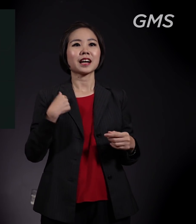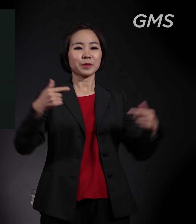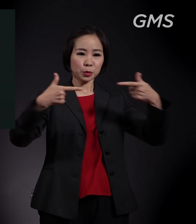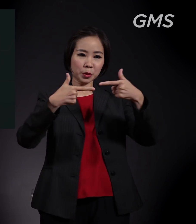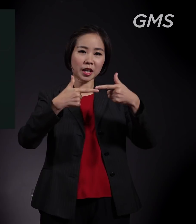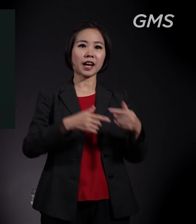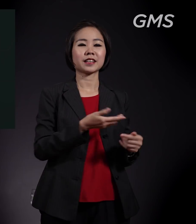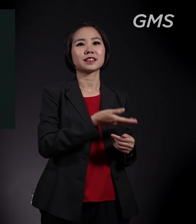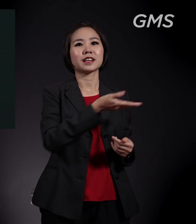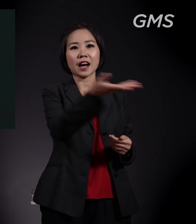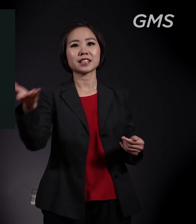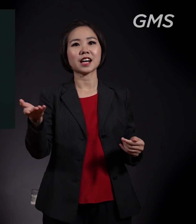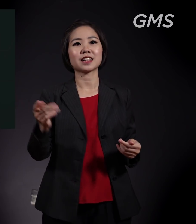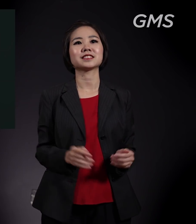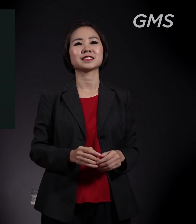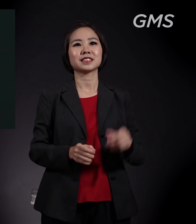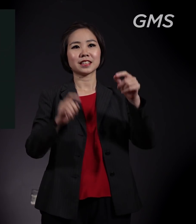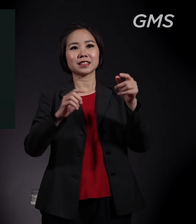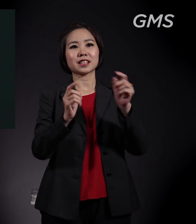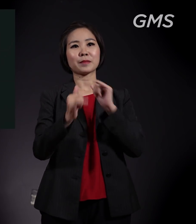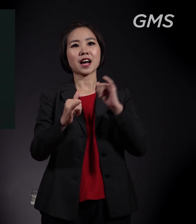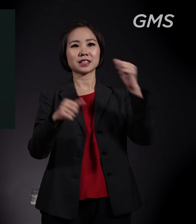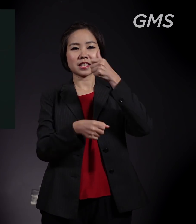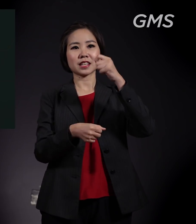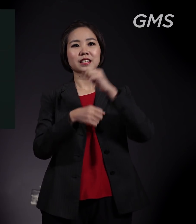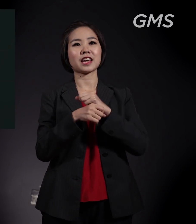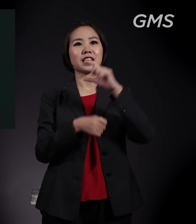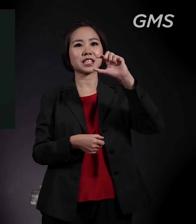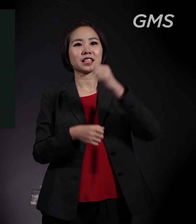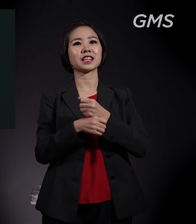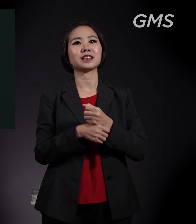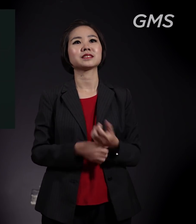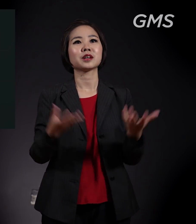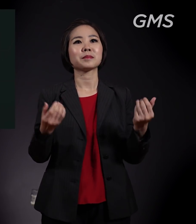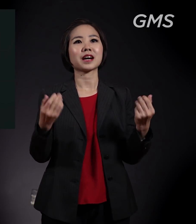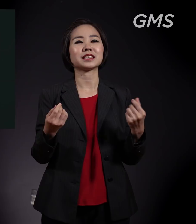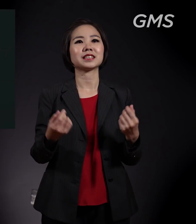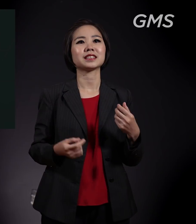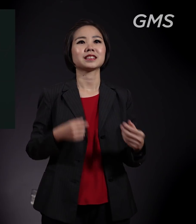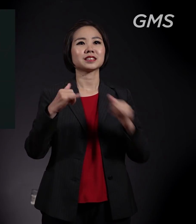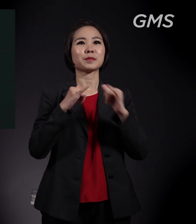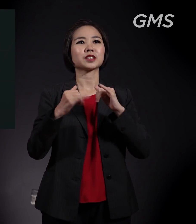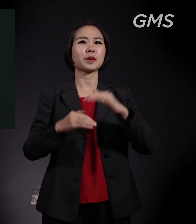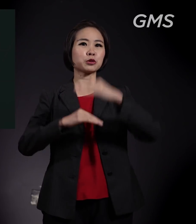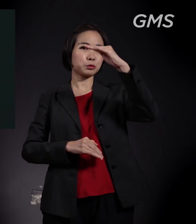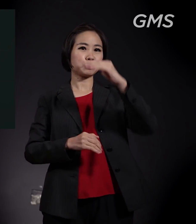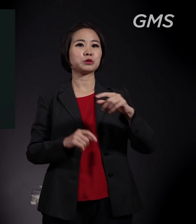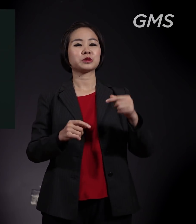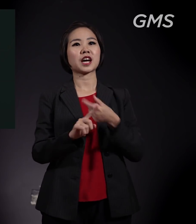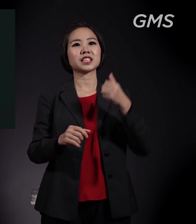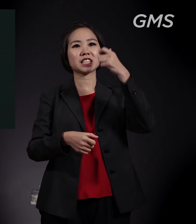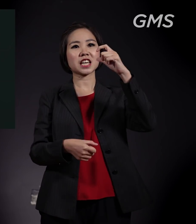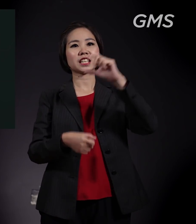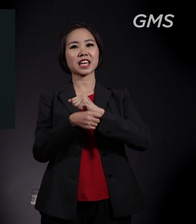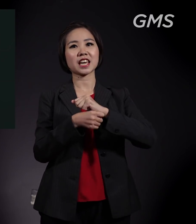komunitas yang tepat buat Anda. Mari, jemaat Tuhan, kita bertumbuh bersama-sama lewat Connect Group. Hari ini,